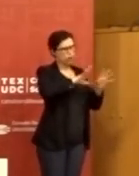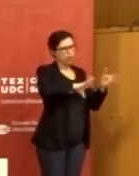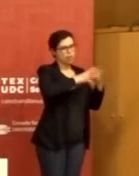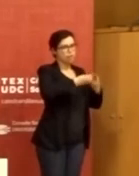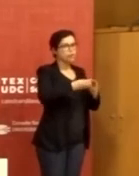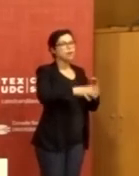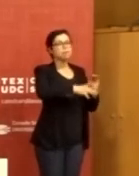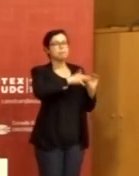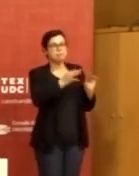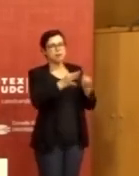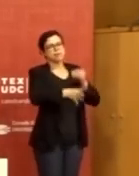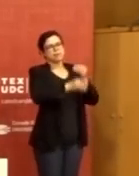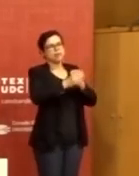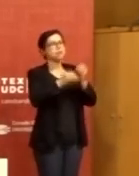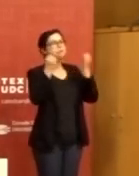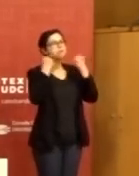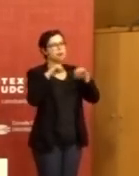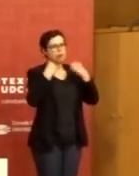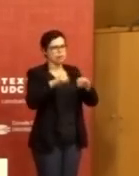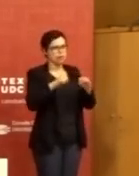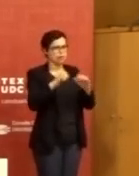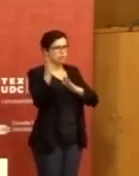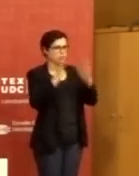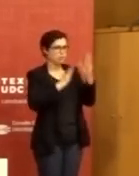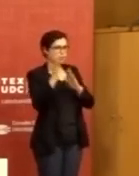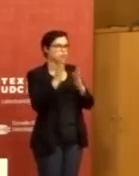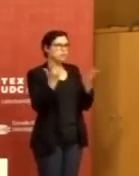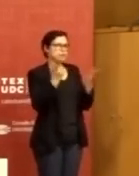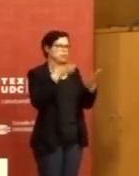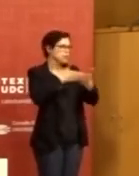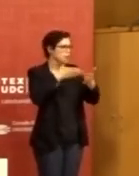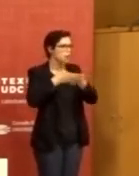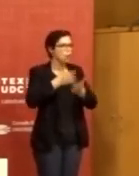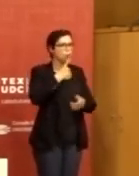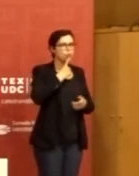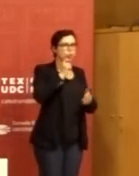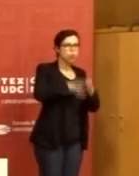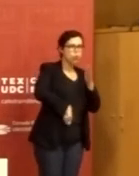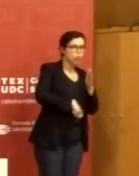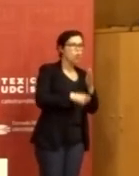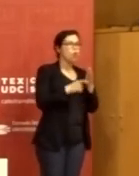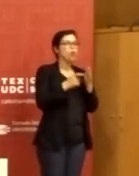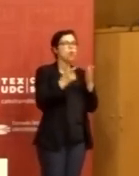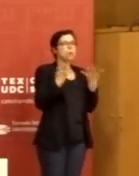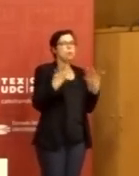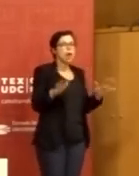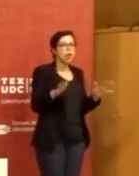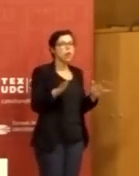empresa. Es un trabajo muy duro porque tenemos evidentemente muchas trabas, pero bueno, creo que al final de